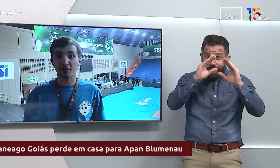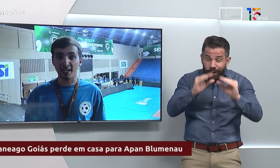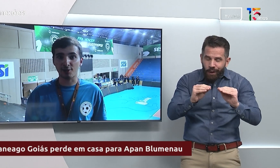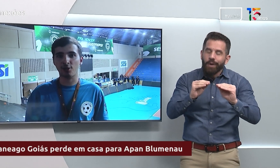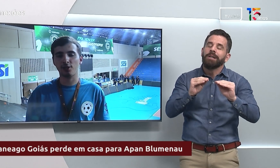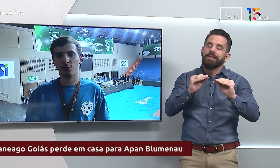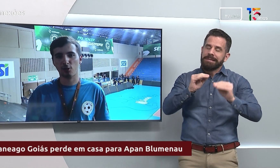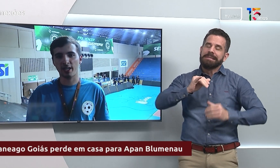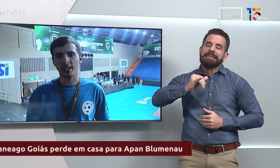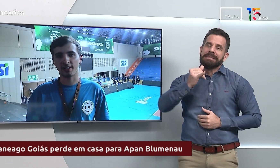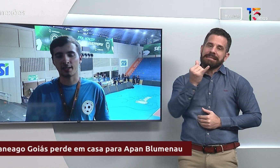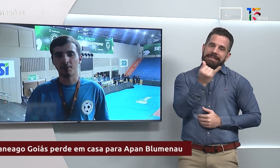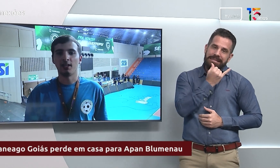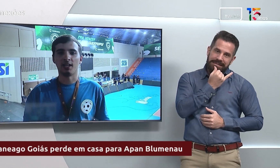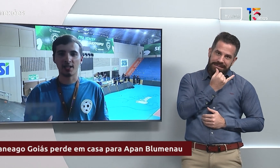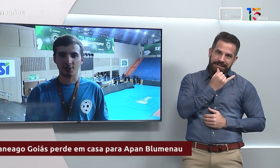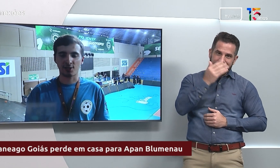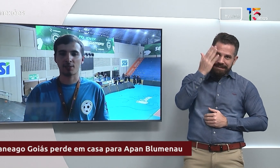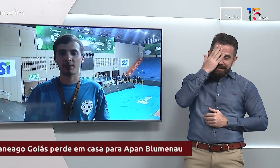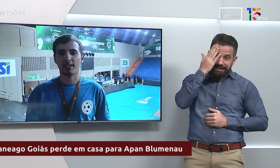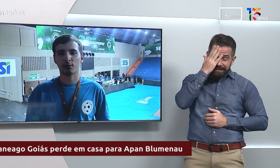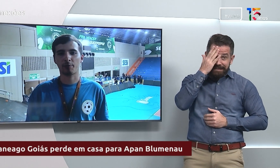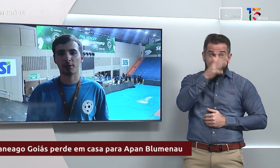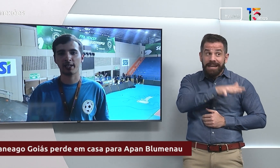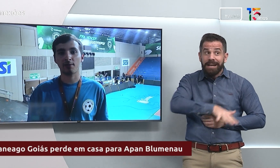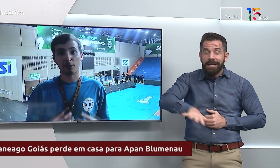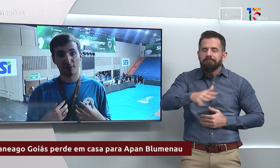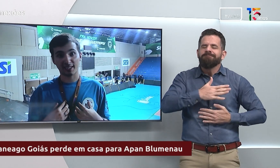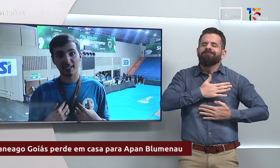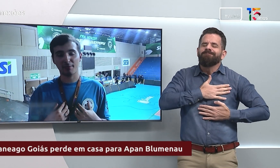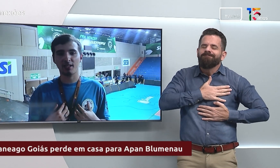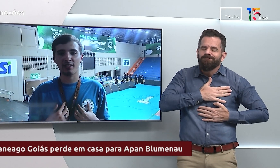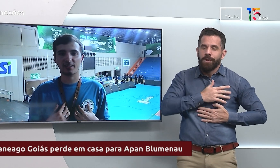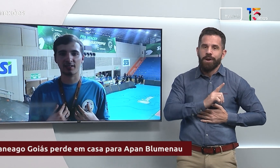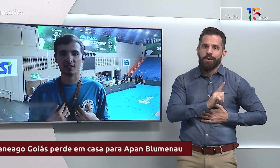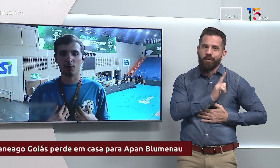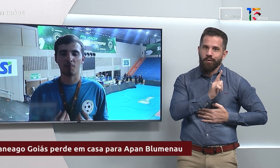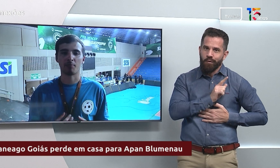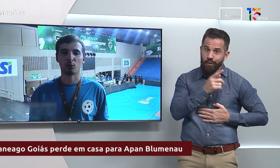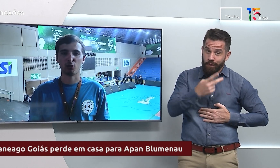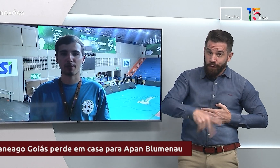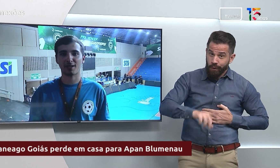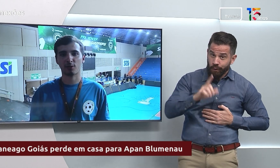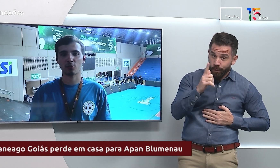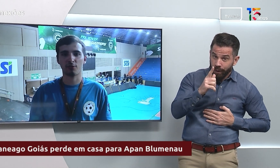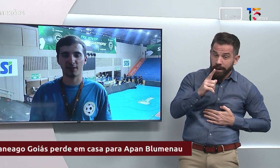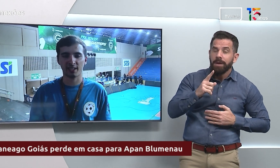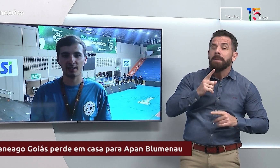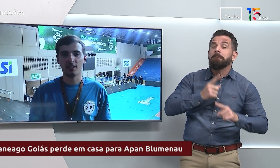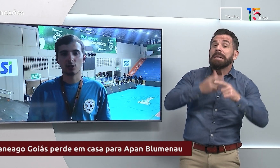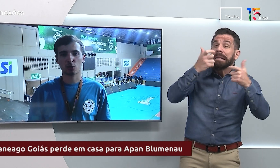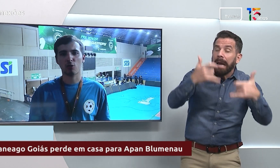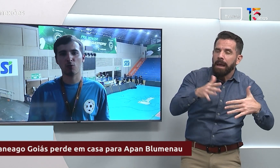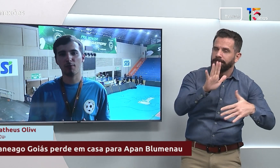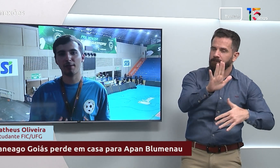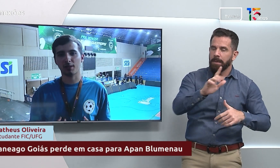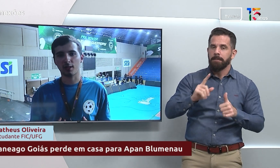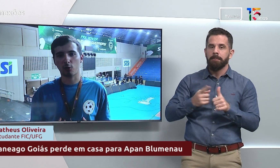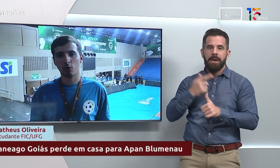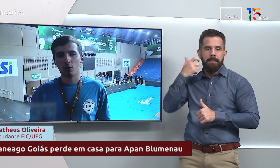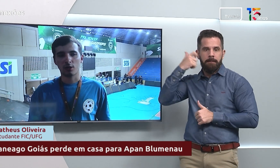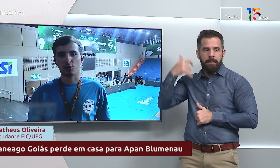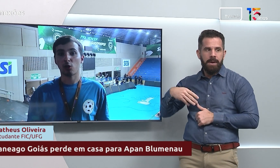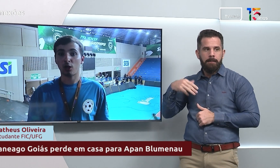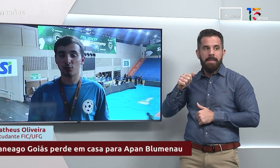lado verde de Goiânia. Antes de explicar o porquê, farei a minha descrição. Meu nome é Matheus Oliveira, sou um homem